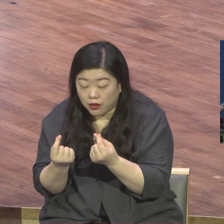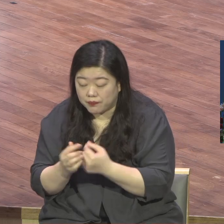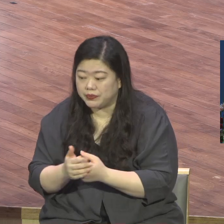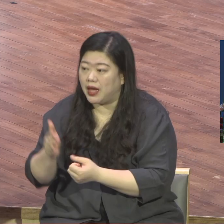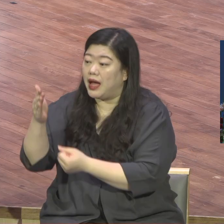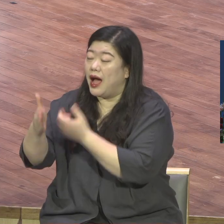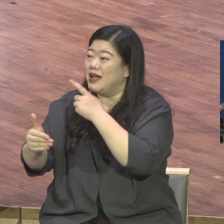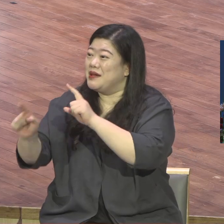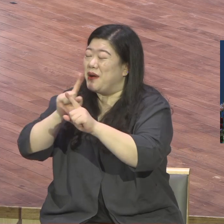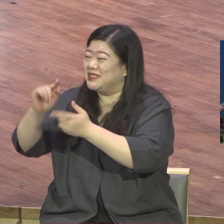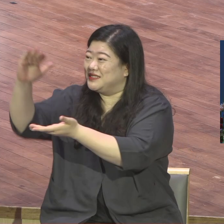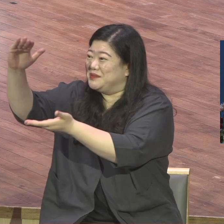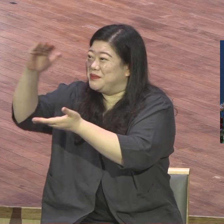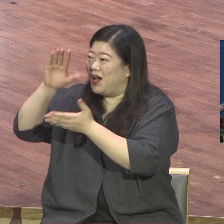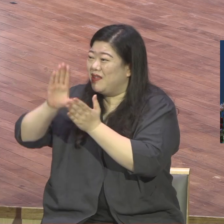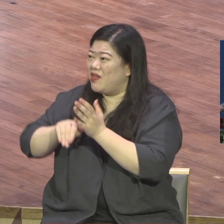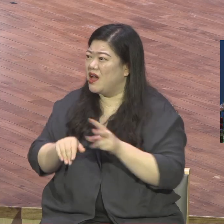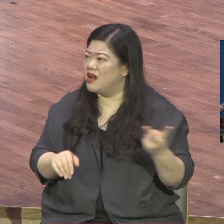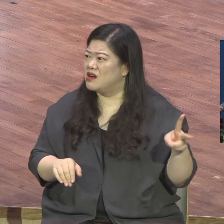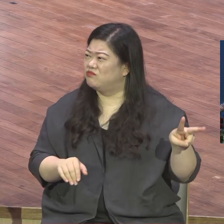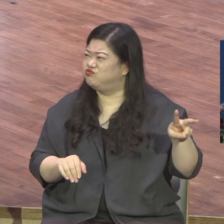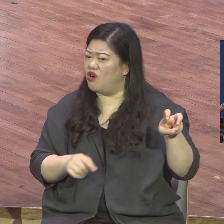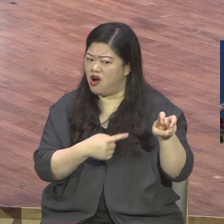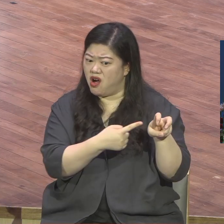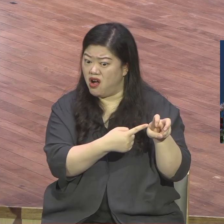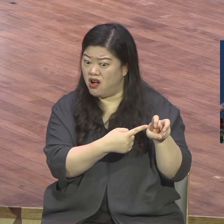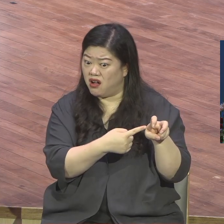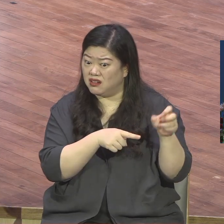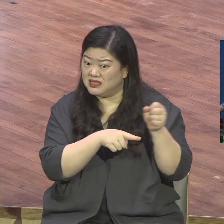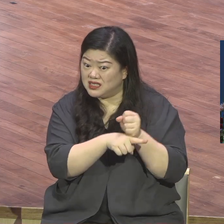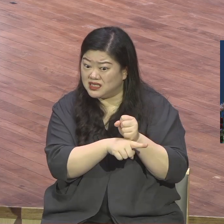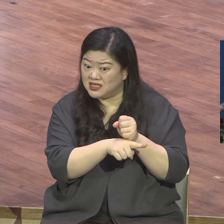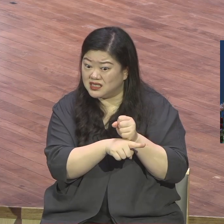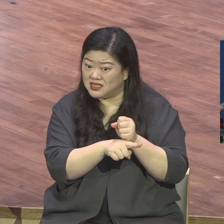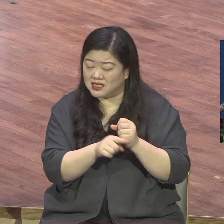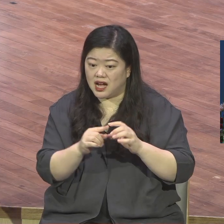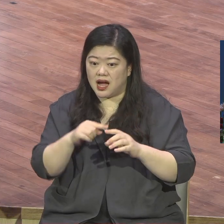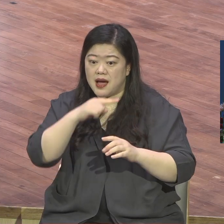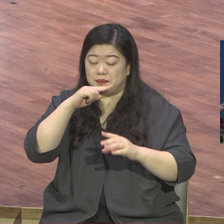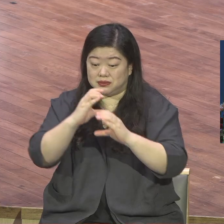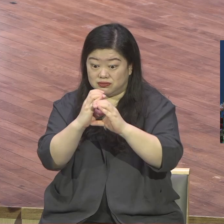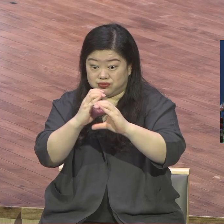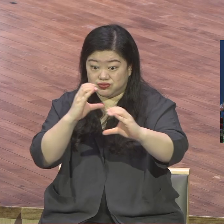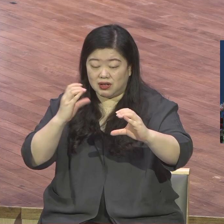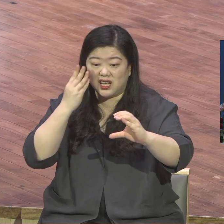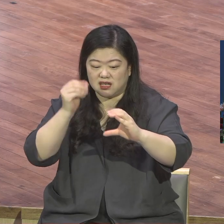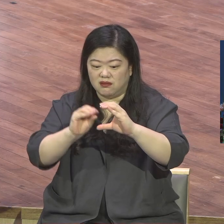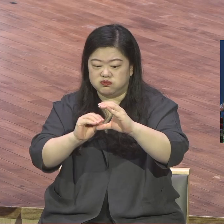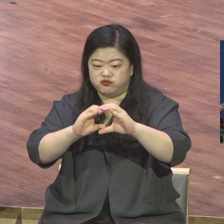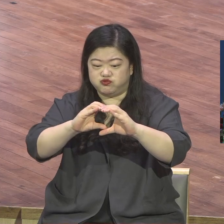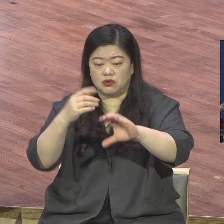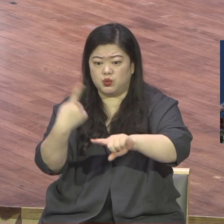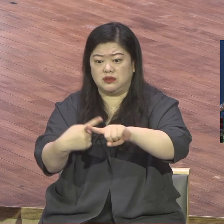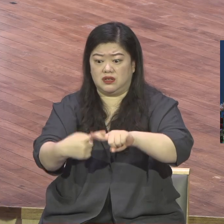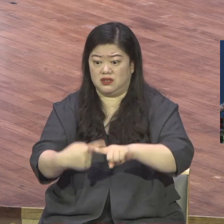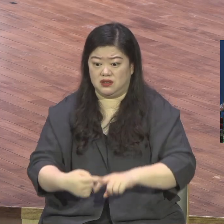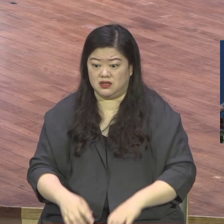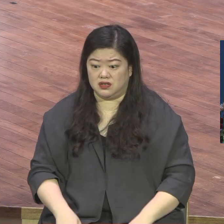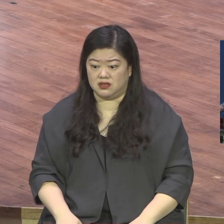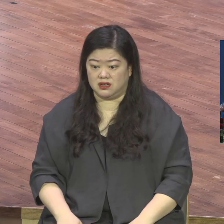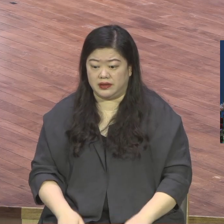그대로 받고 삶 속에 그대로 적용, 영적으로 확 덤벼고 자라가야 되는데 꽉 막아놨어. 미움,